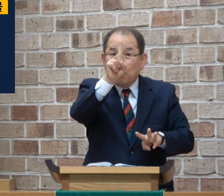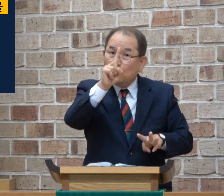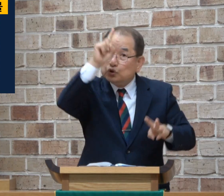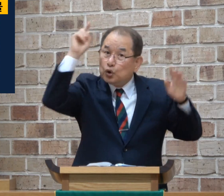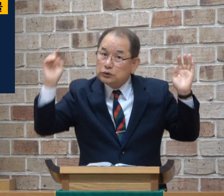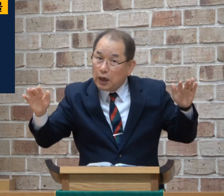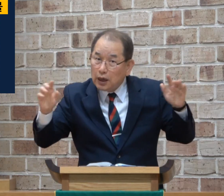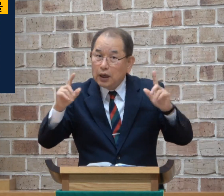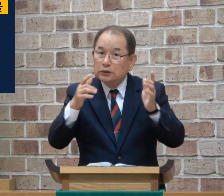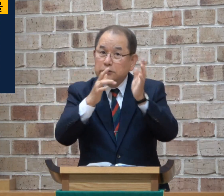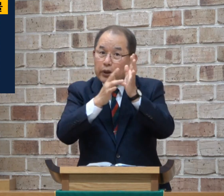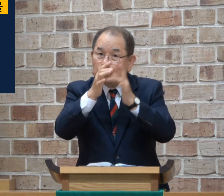천사와